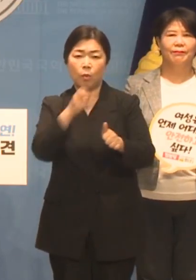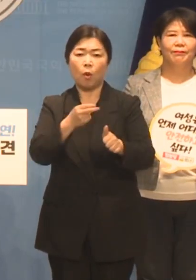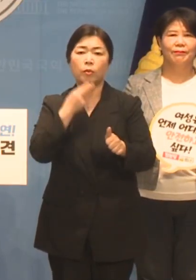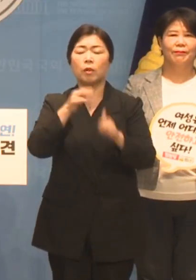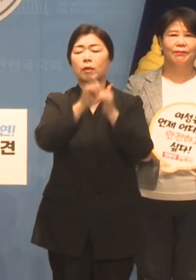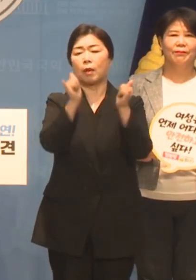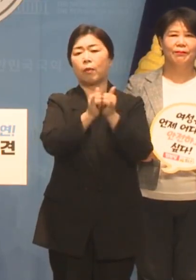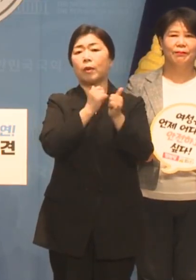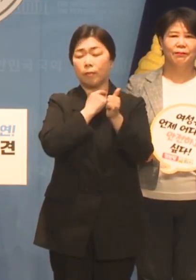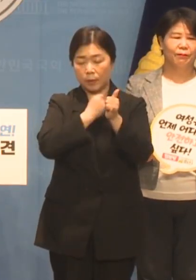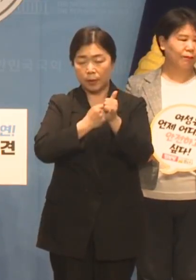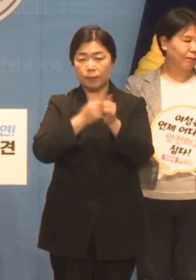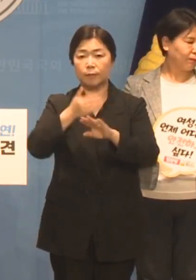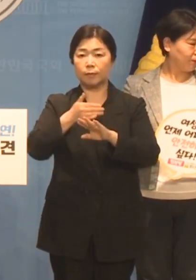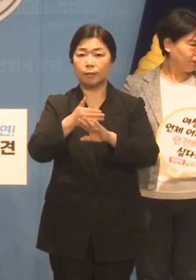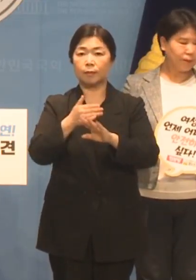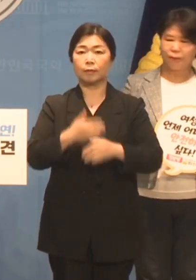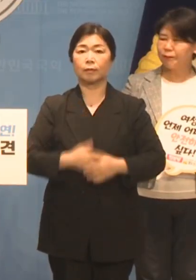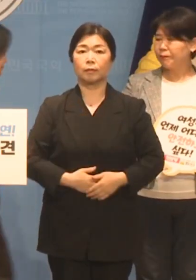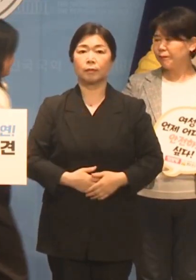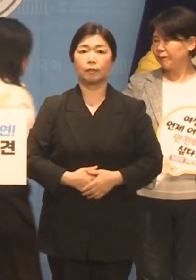바랍니다. 감사합니다.